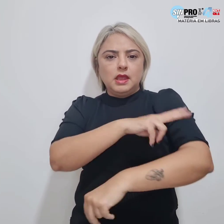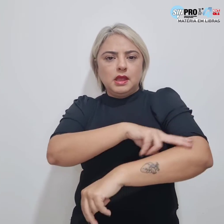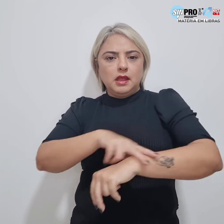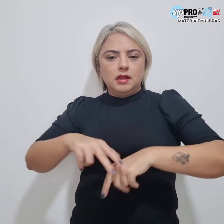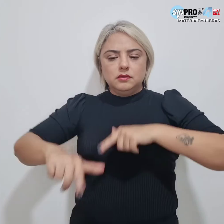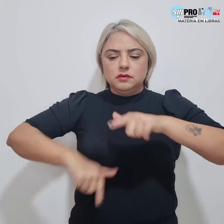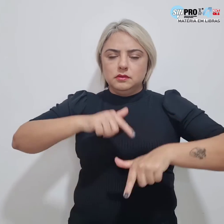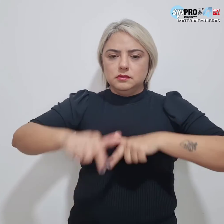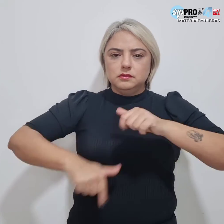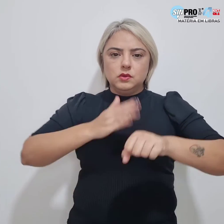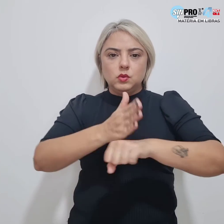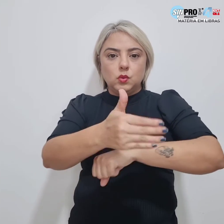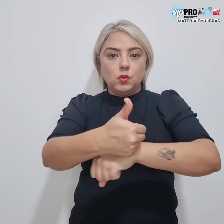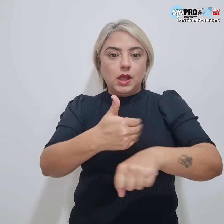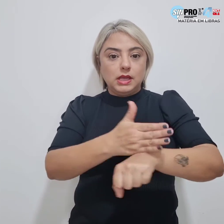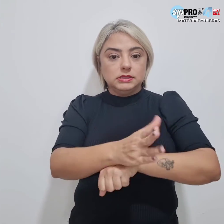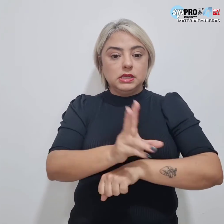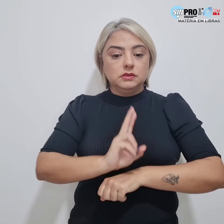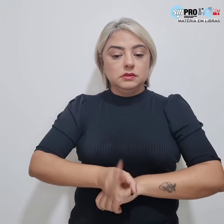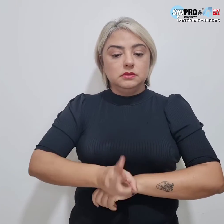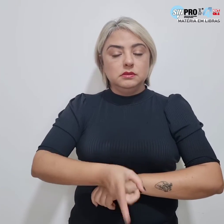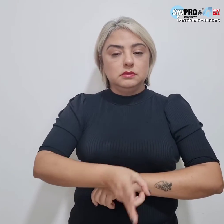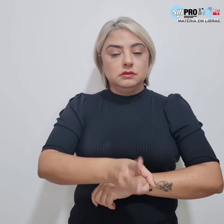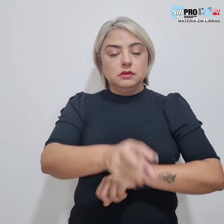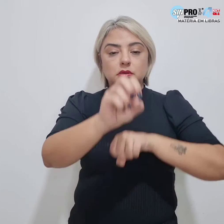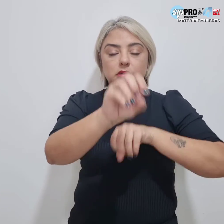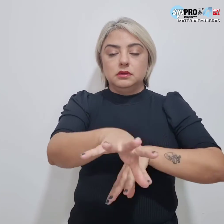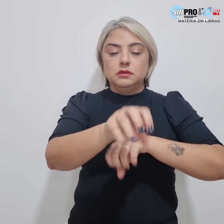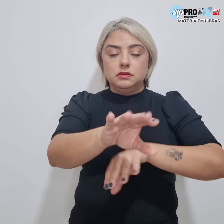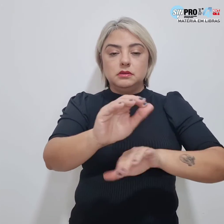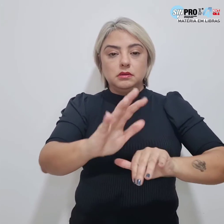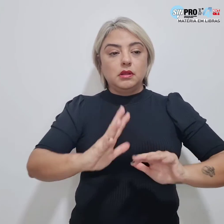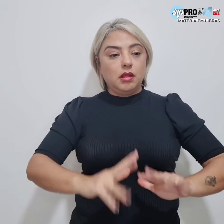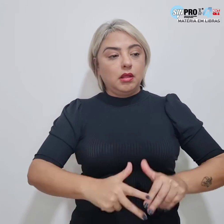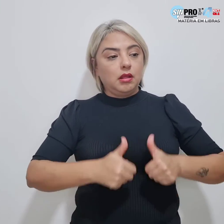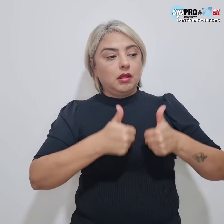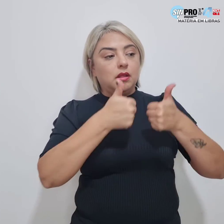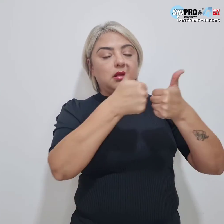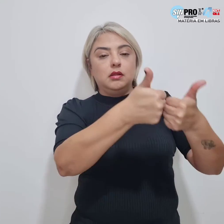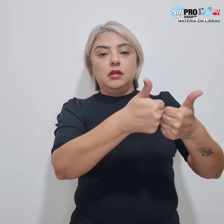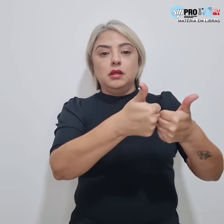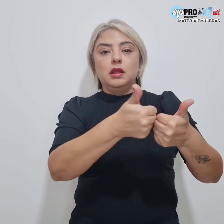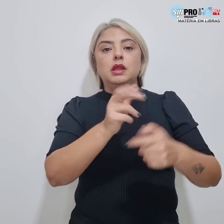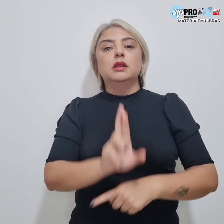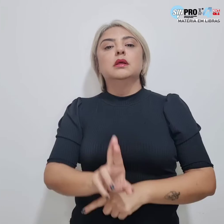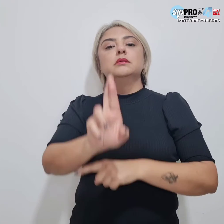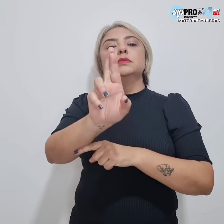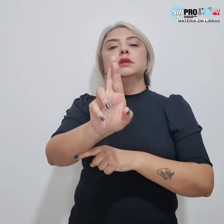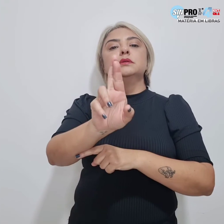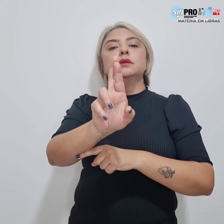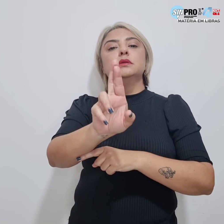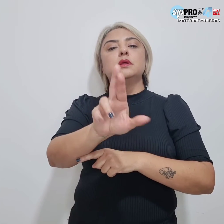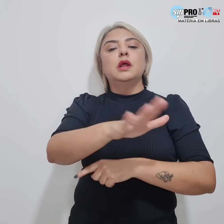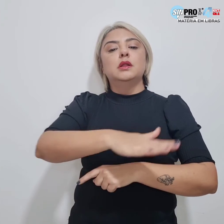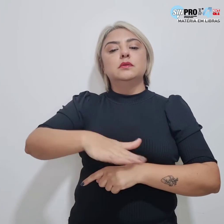trabalho, no acesso e permanência à educação de qualidade e na representatividade nos espaços de